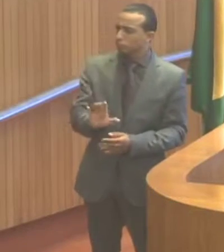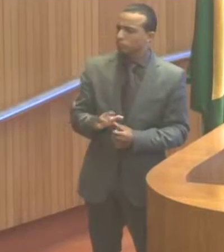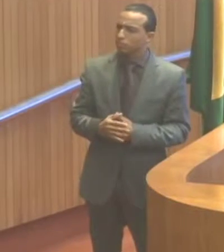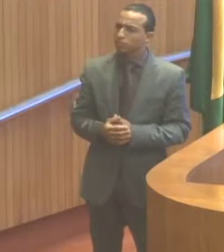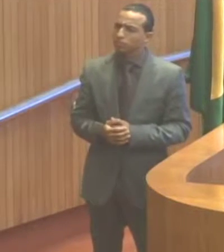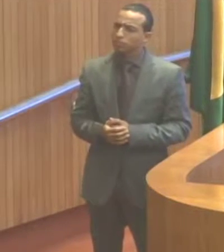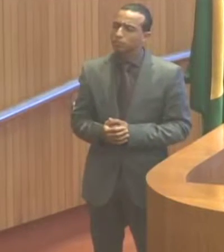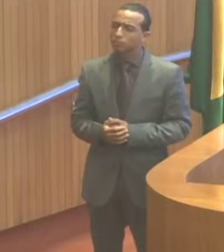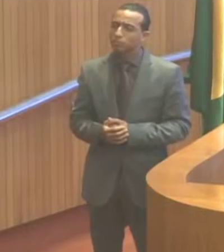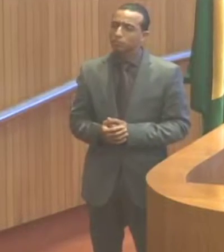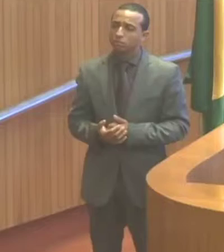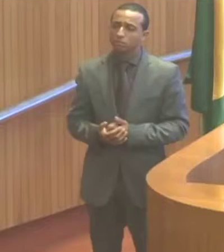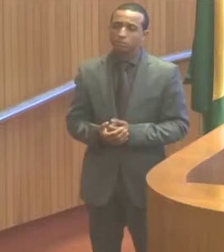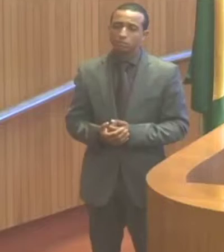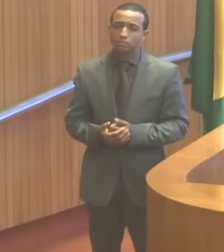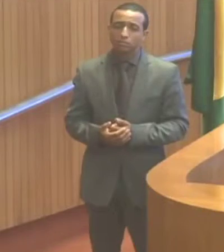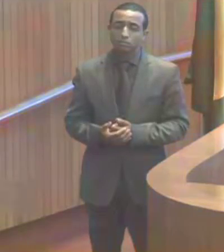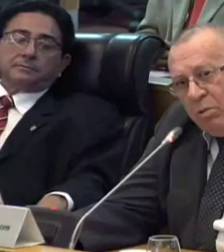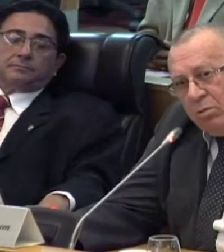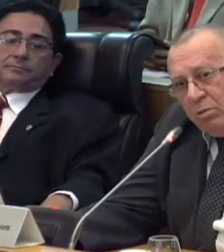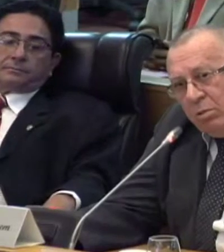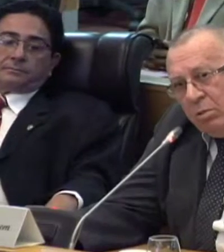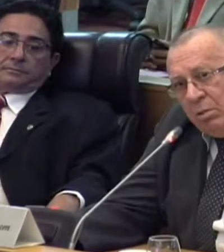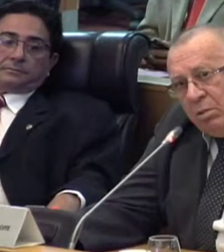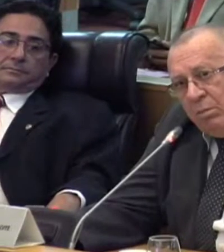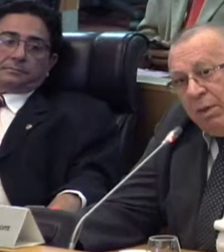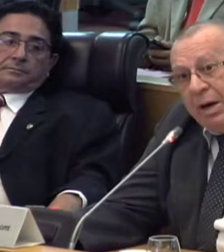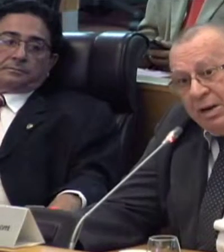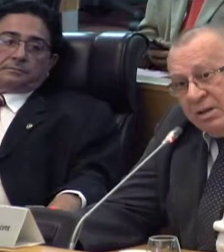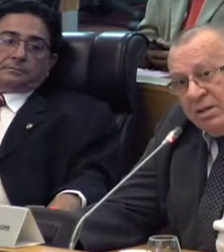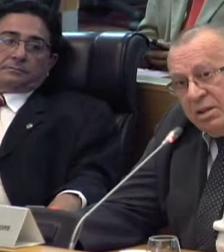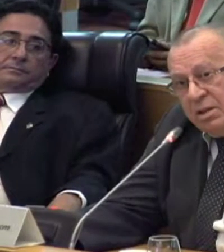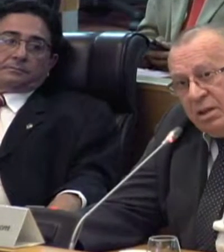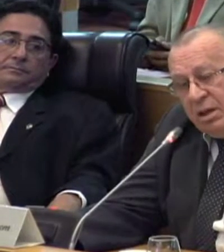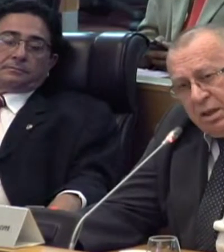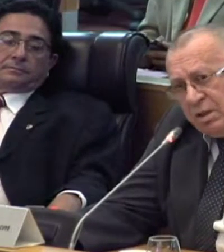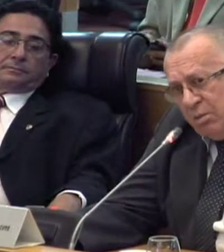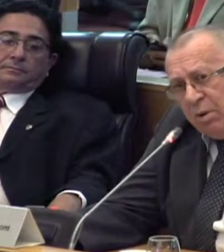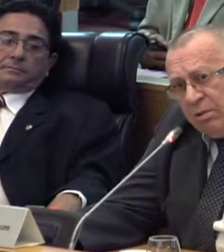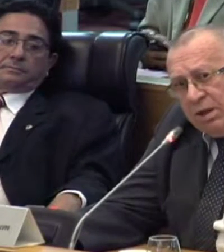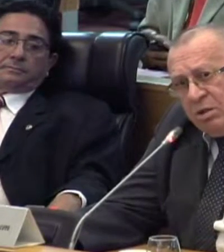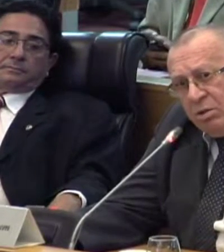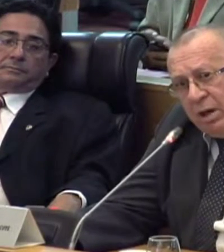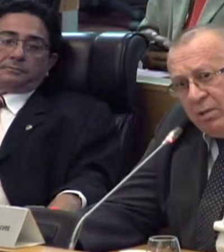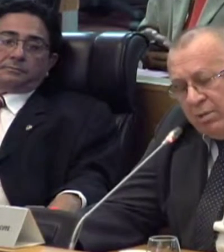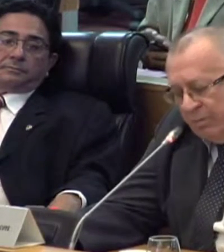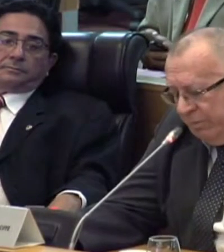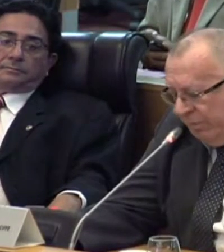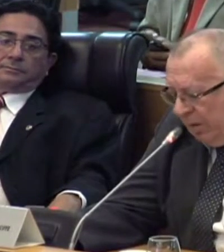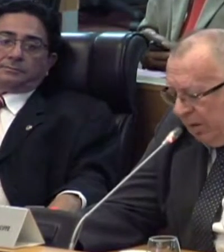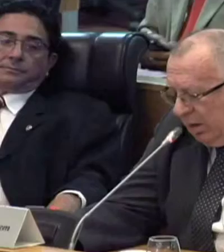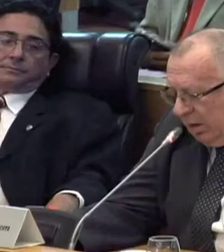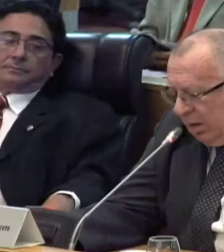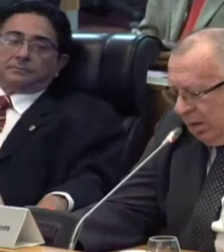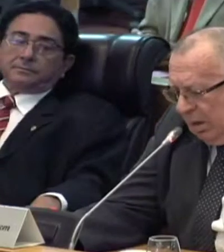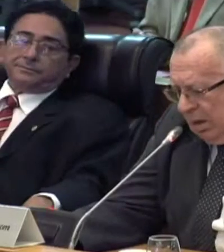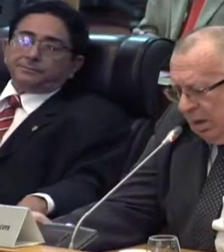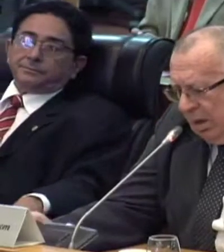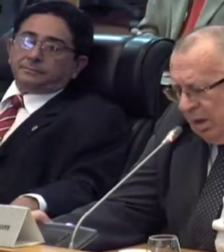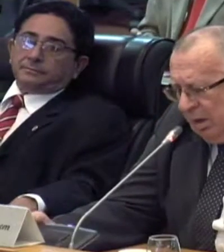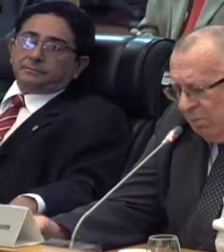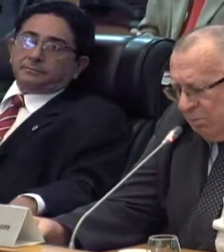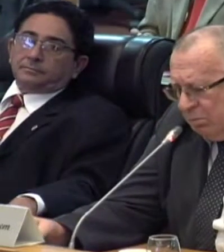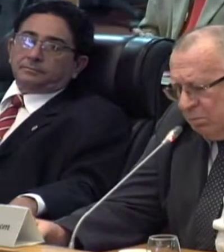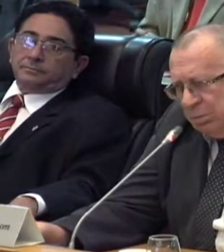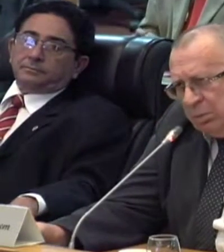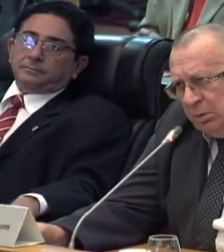que esta não é um mal maranhense, está sendo um mal nacional.